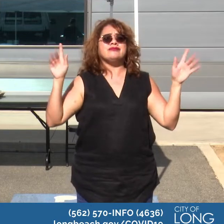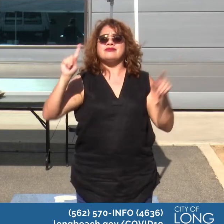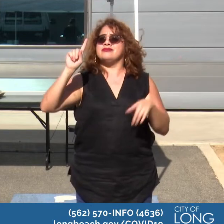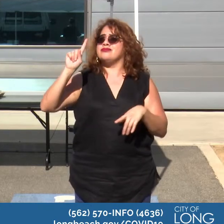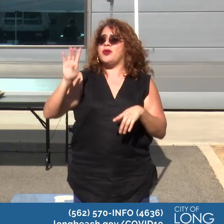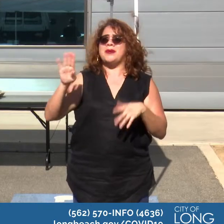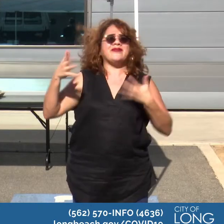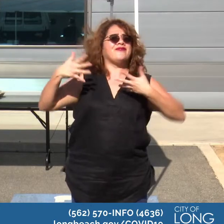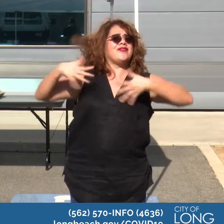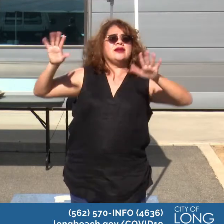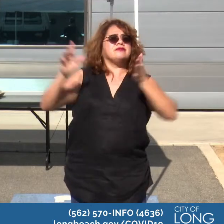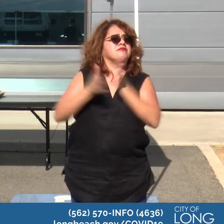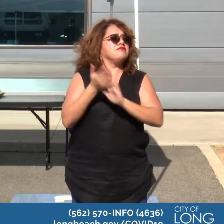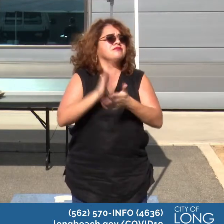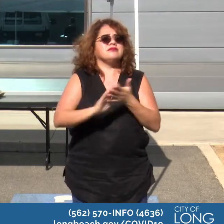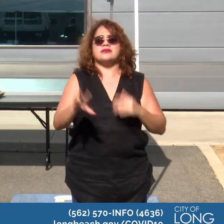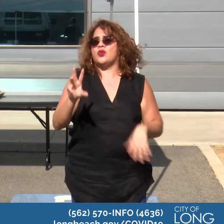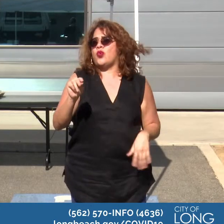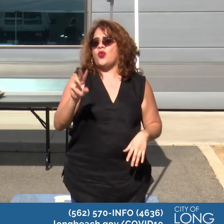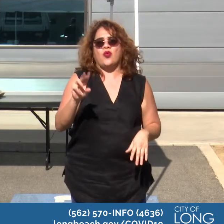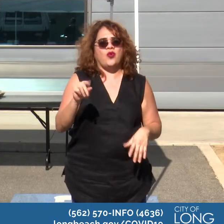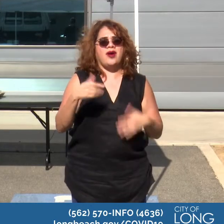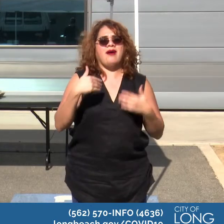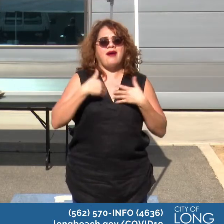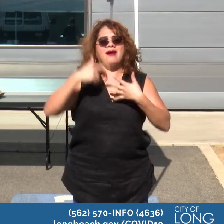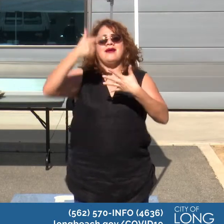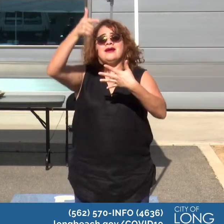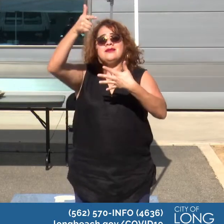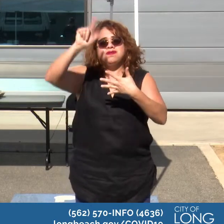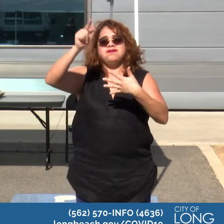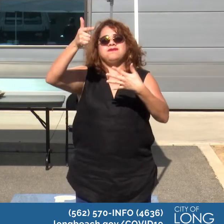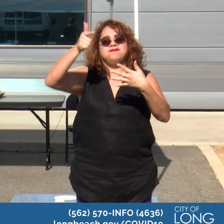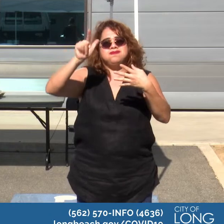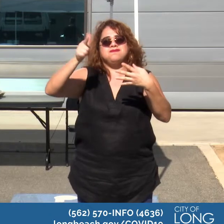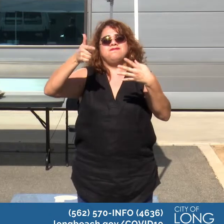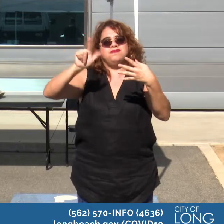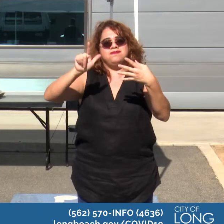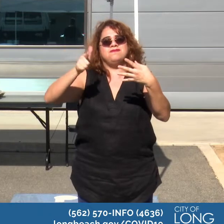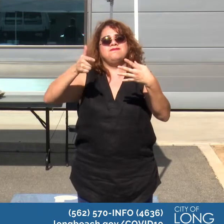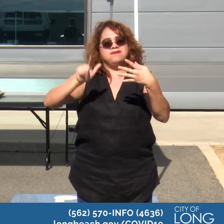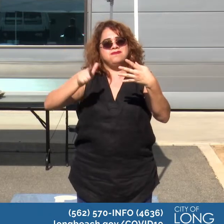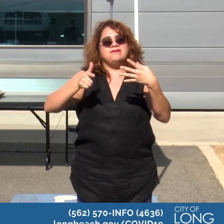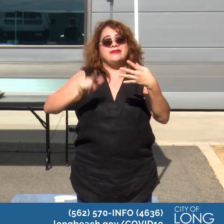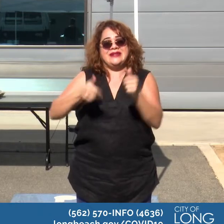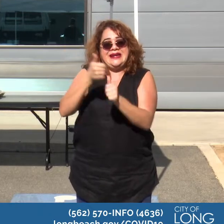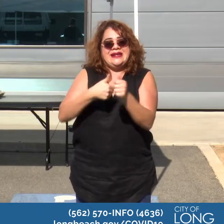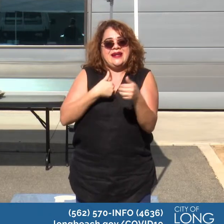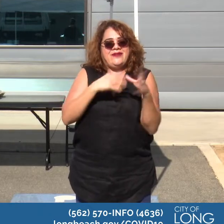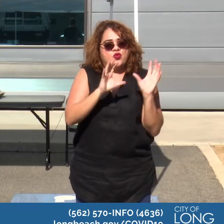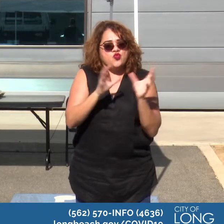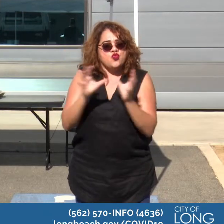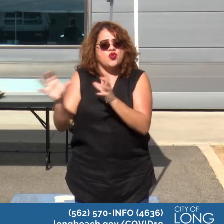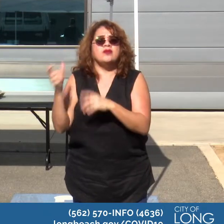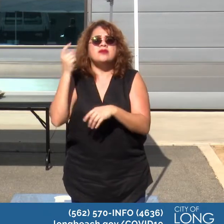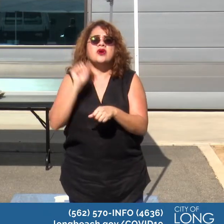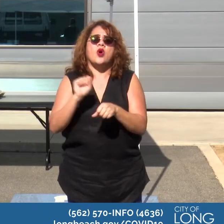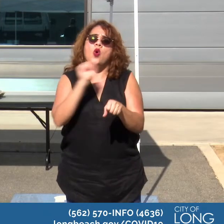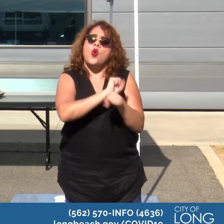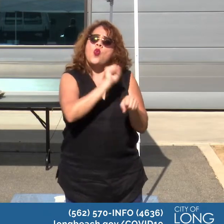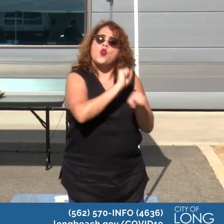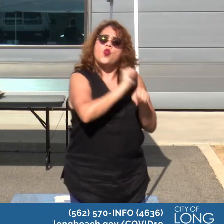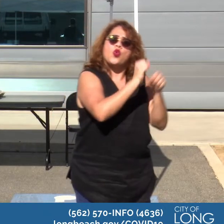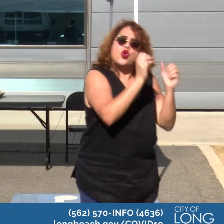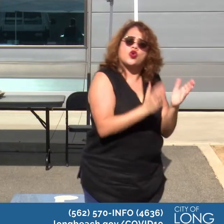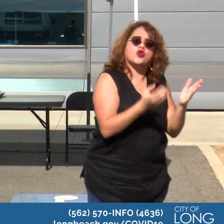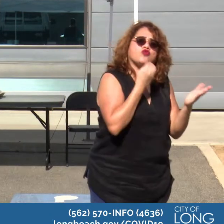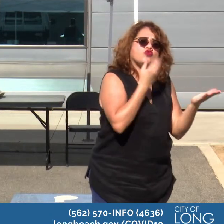vacunarse tengan acceso. Sabemos que darle a estos trabajadores y adultos mayores la oportunidad de